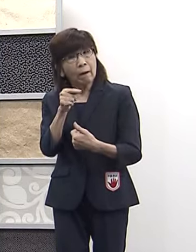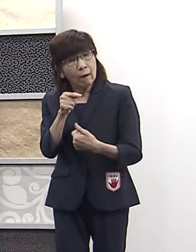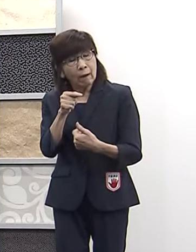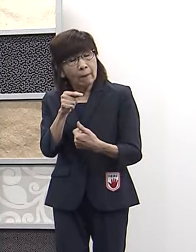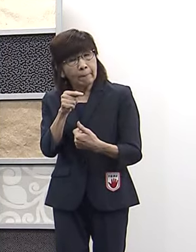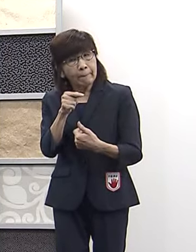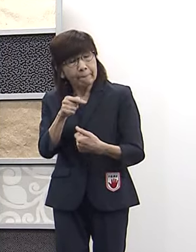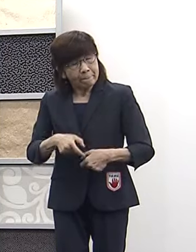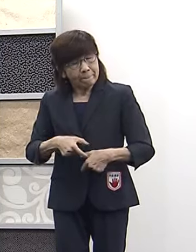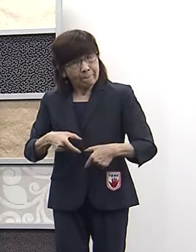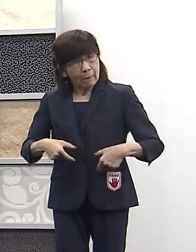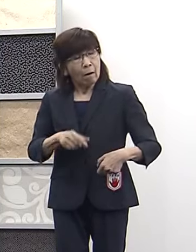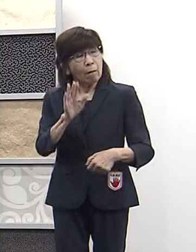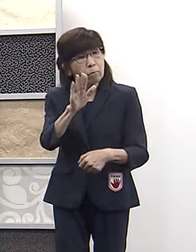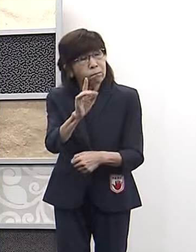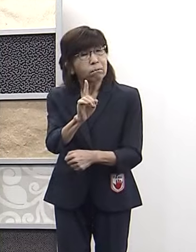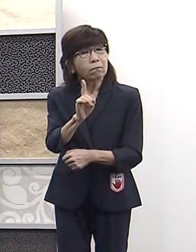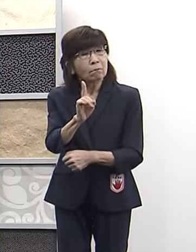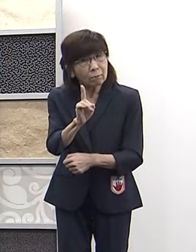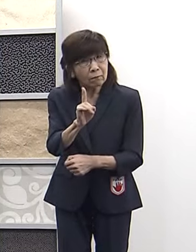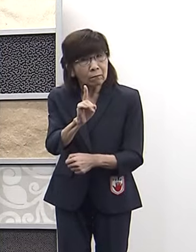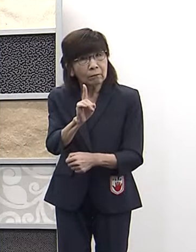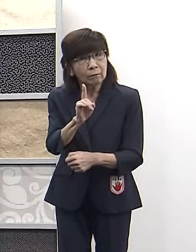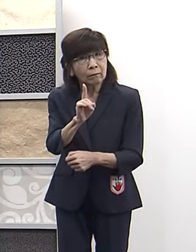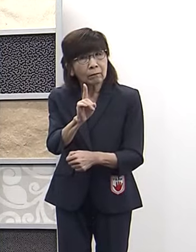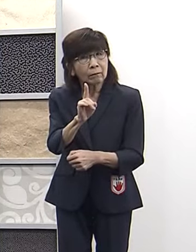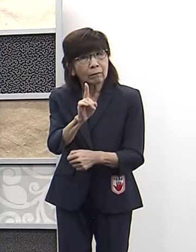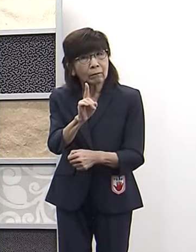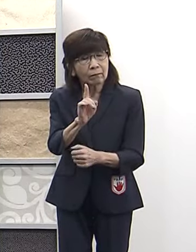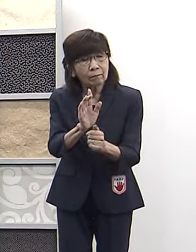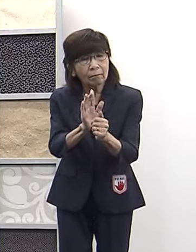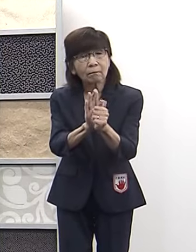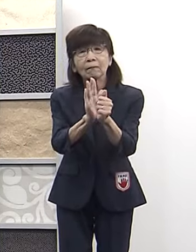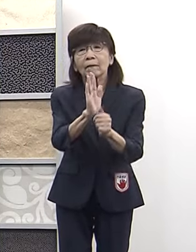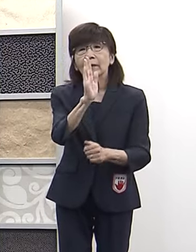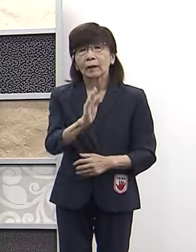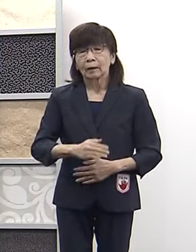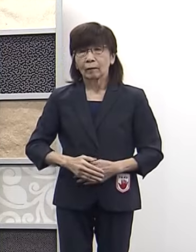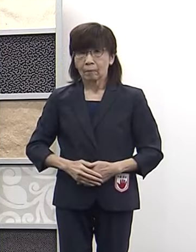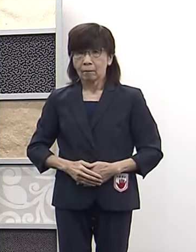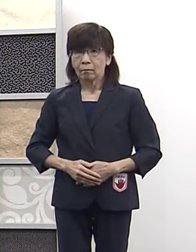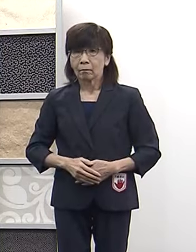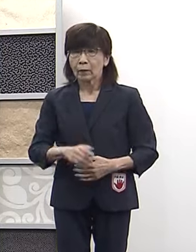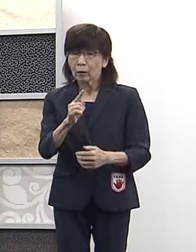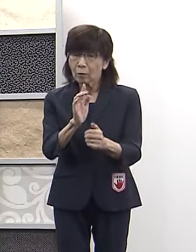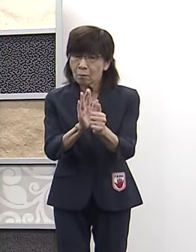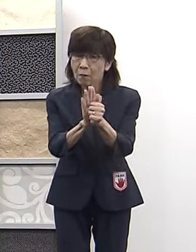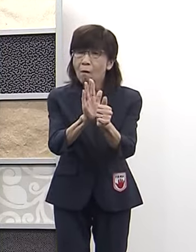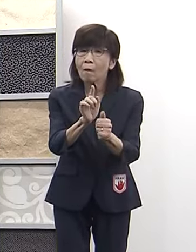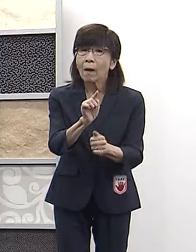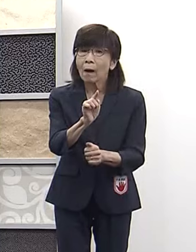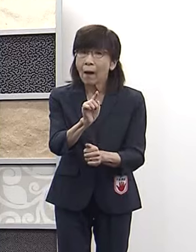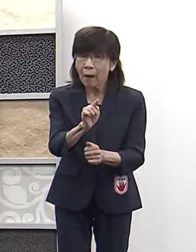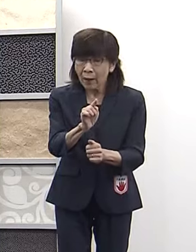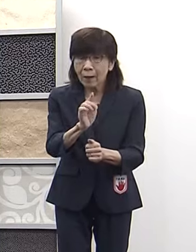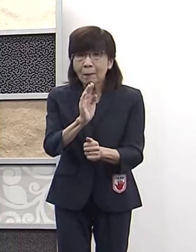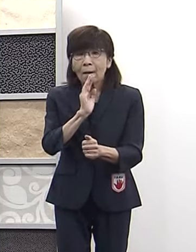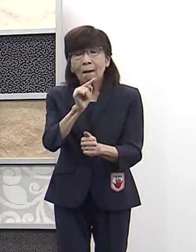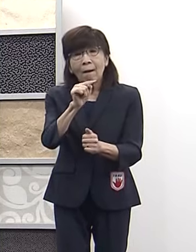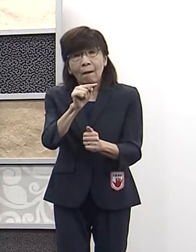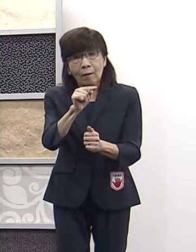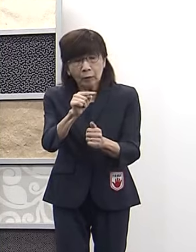出してお声掛けをしていただきたいと思います。そしてそのお声掛けがですね、まさにその大切な命